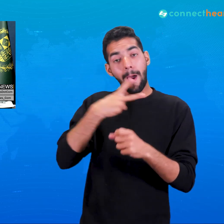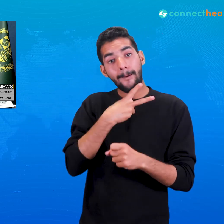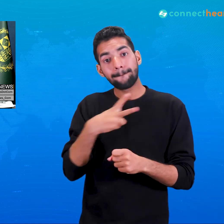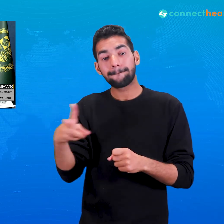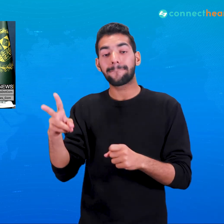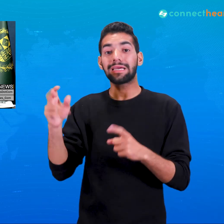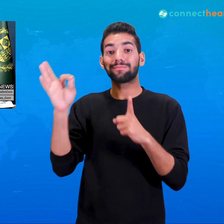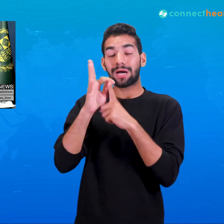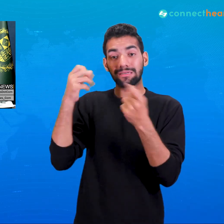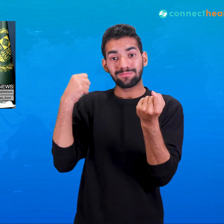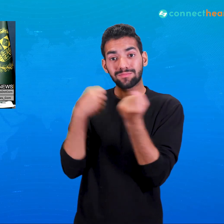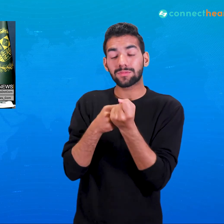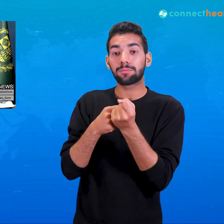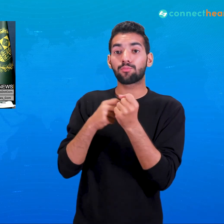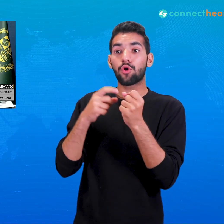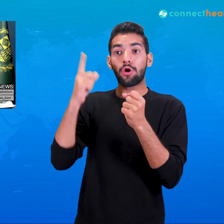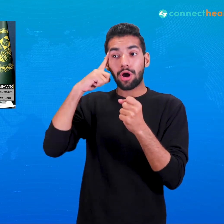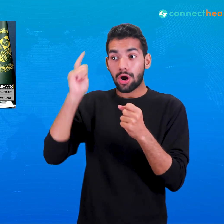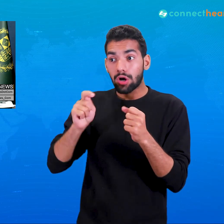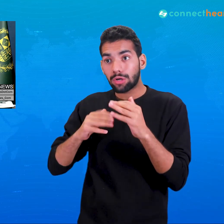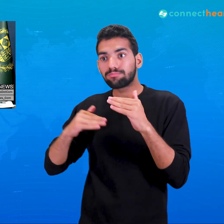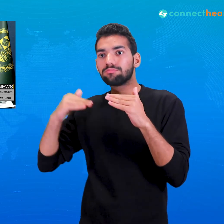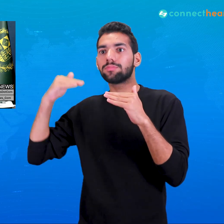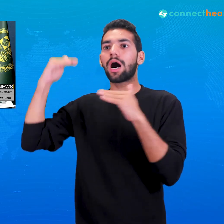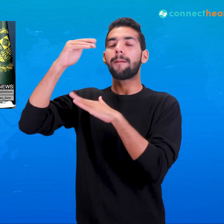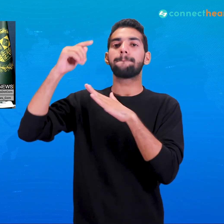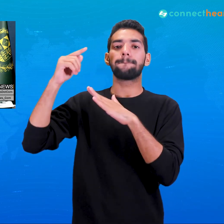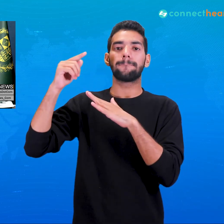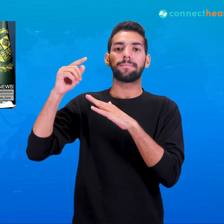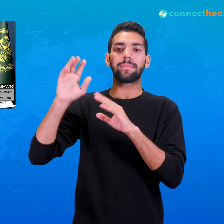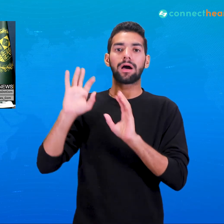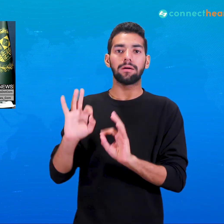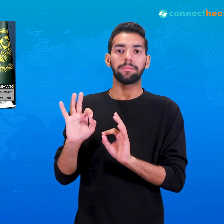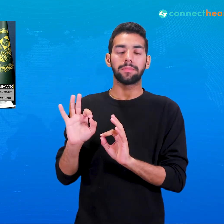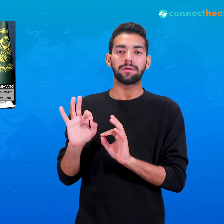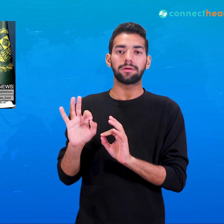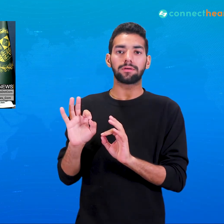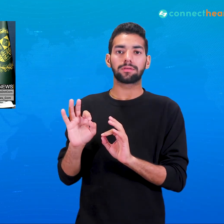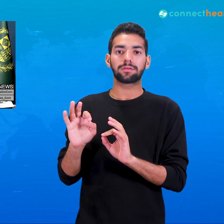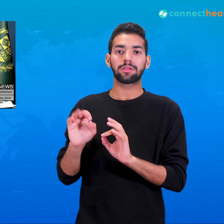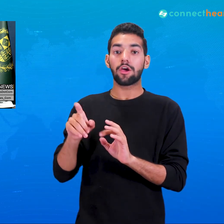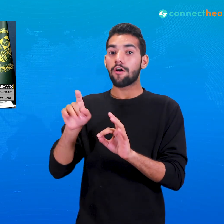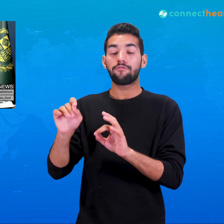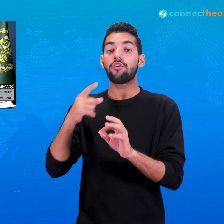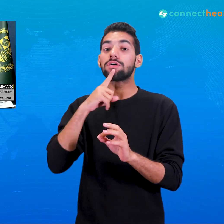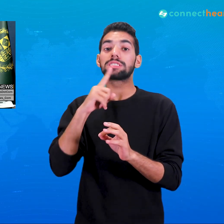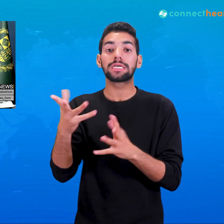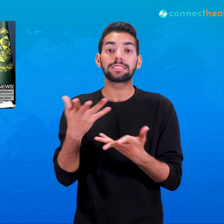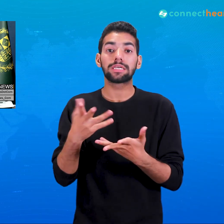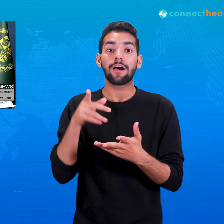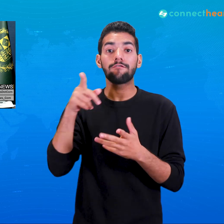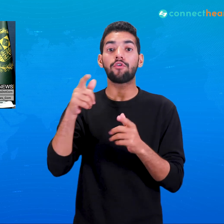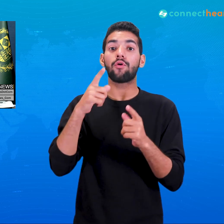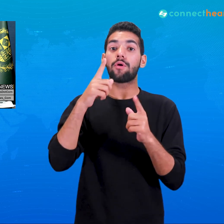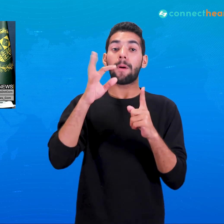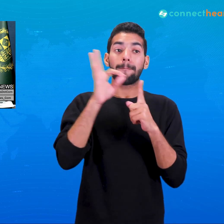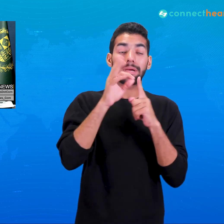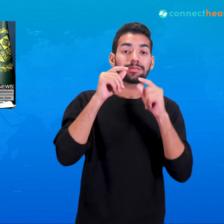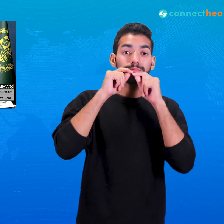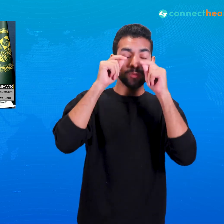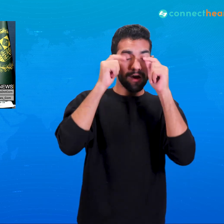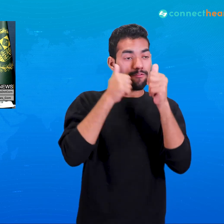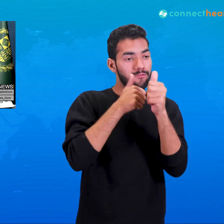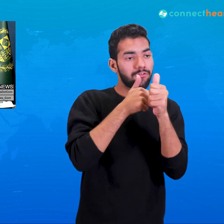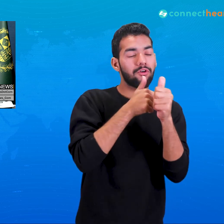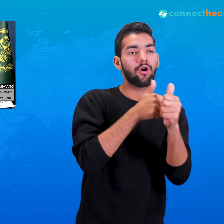نیچے، اپنے اوپر قانون رکھا ہوا تھا، اپنی مثال سے ملک چلاتے تھے۔ وہ اصل میں نبی صلی اللہ علیہ وسلم کی سنت